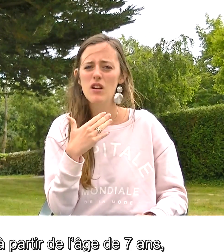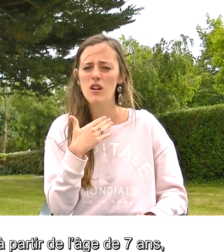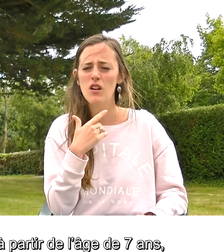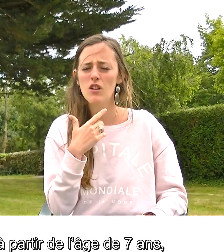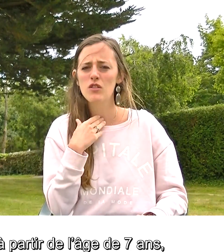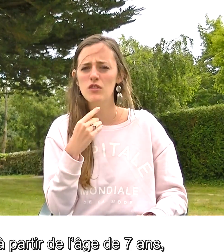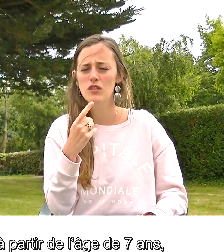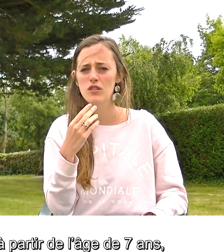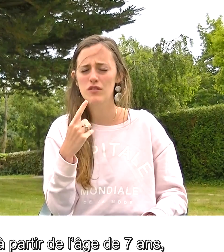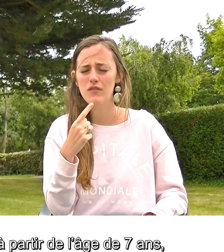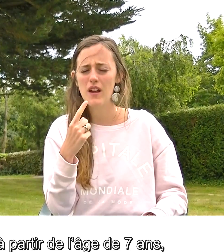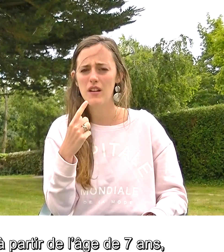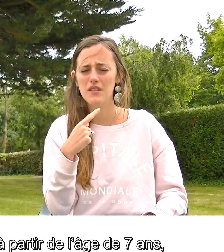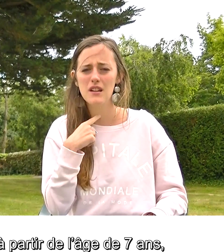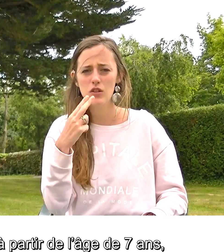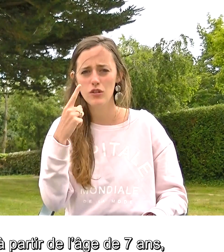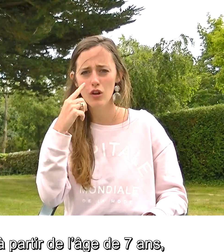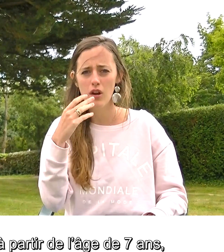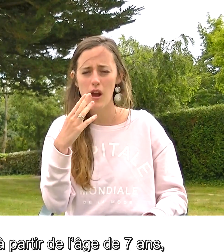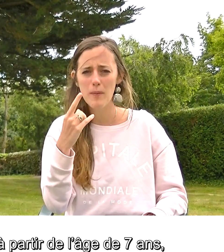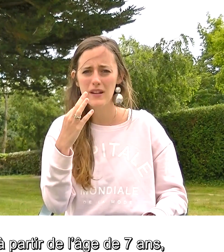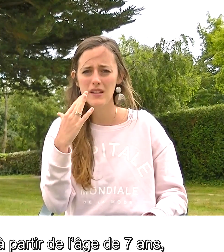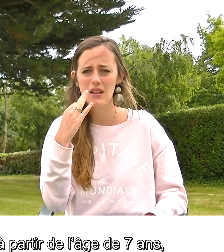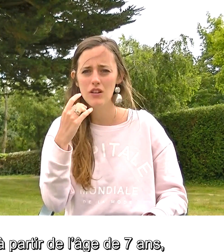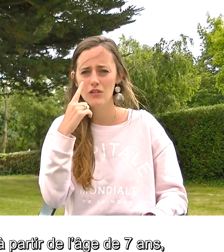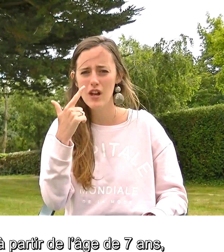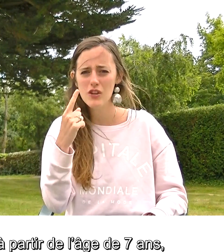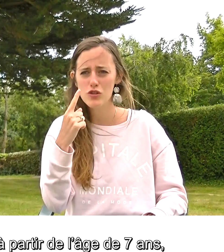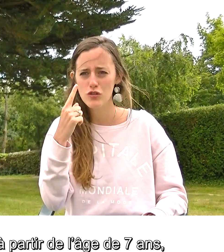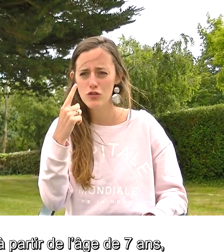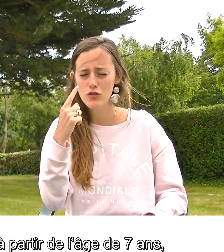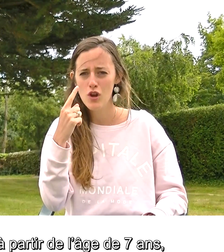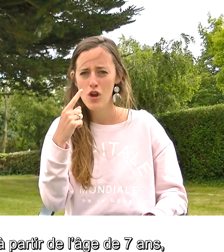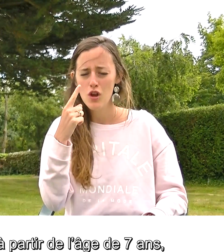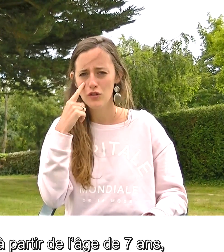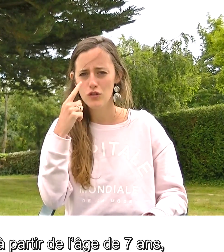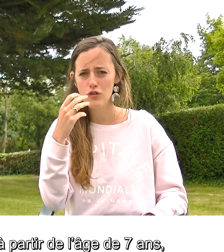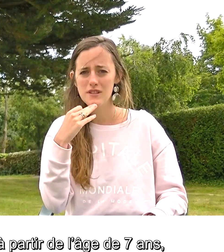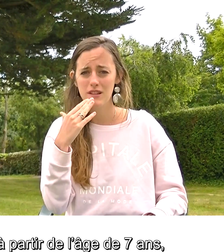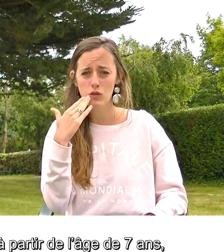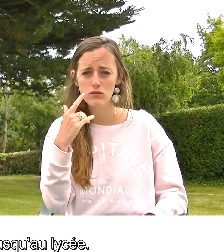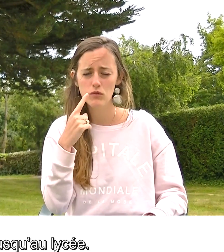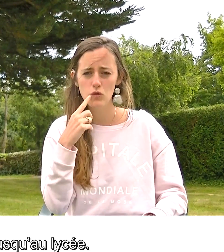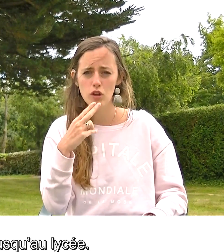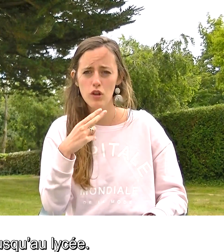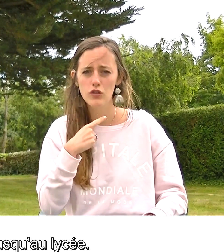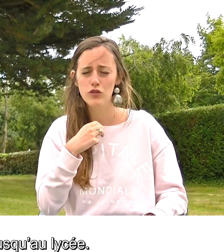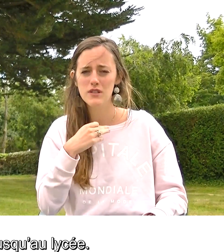des codeurs à partir de l'âge de 7 ans jusqu